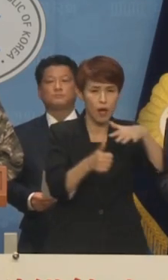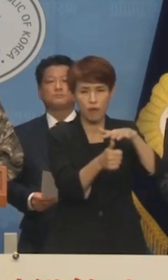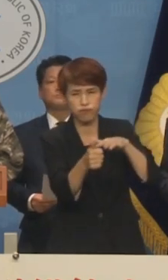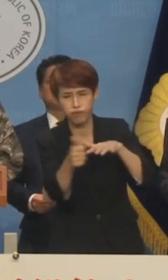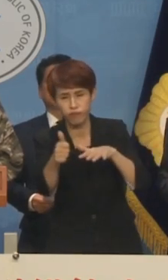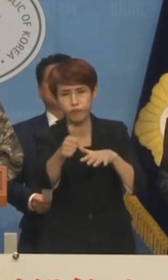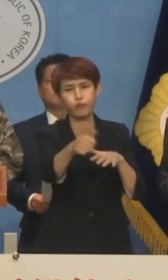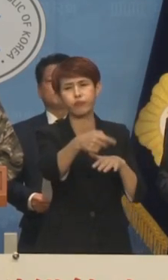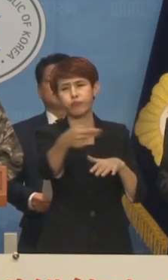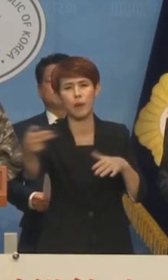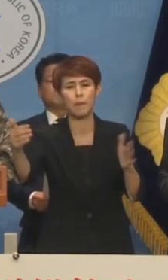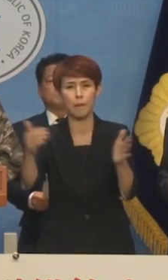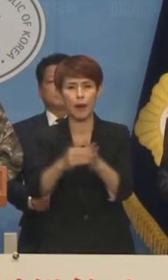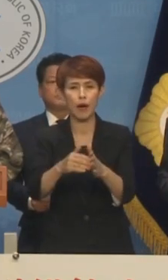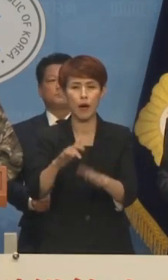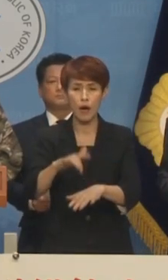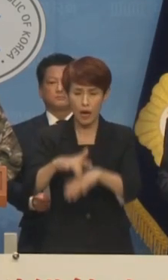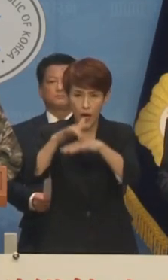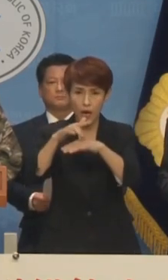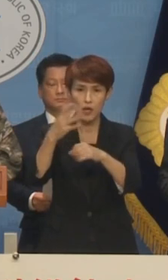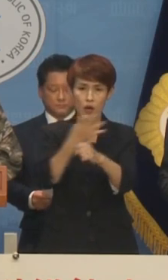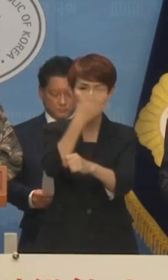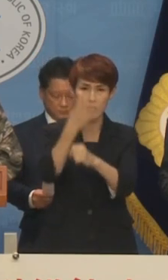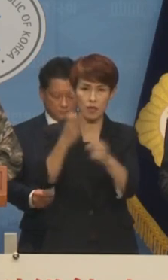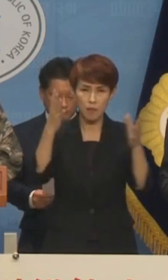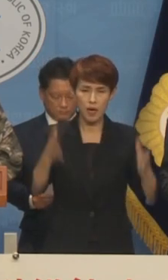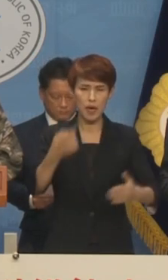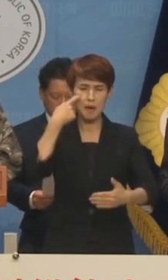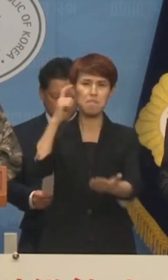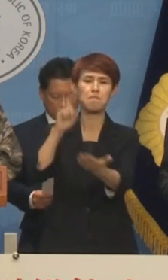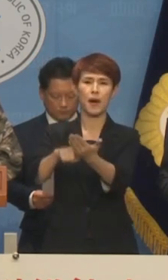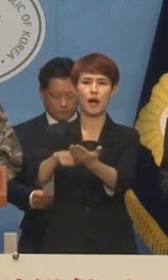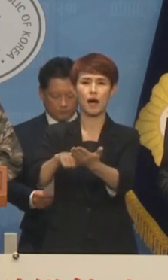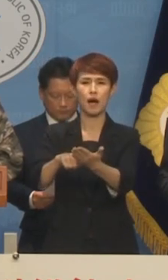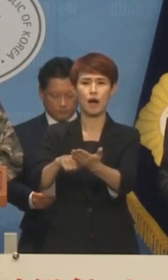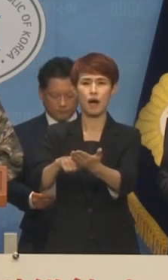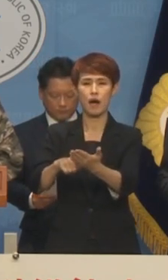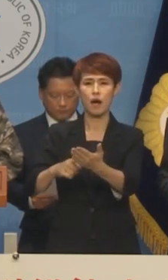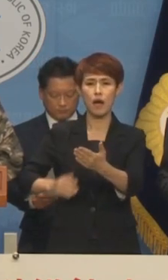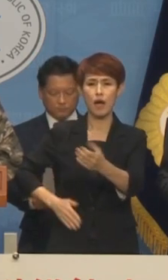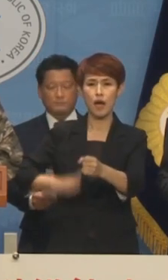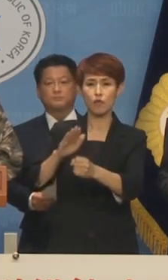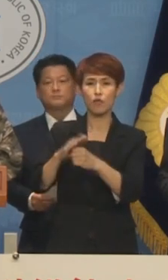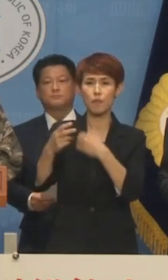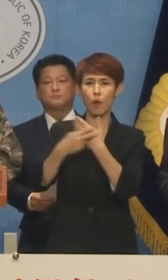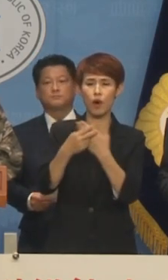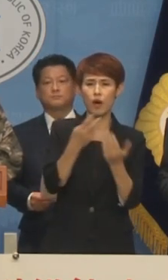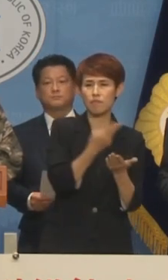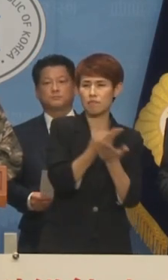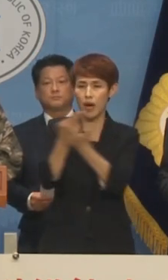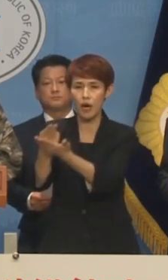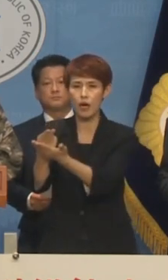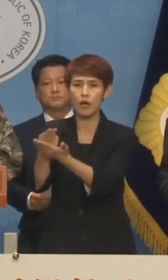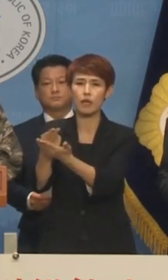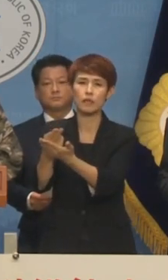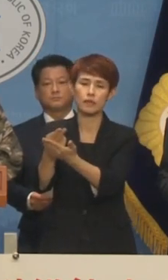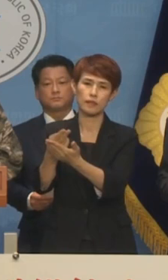실종 14시간 만에 발견되어 해군 포항병원으로 옮겨졌으나 같은 날